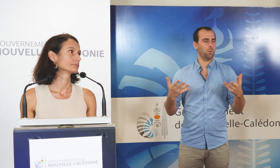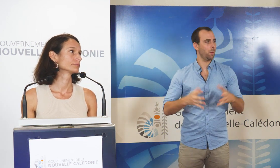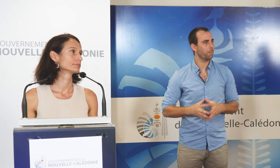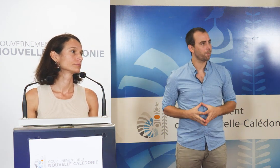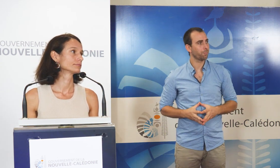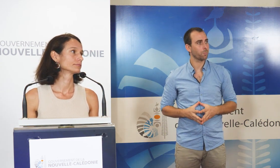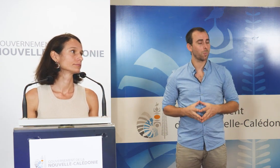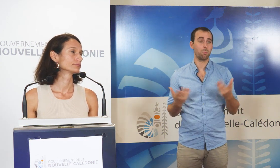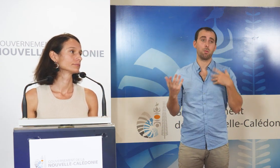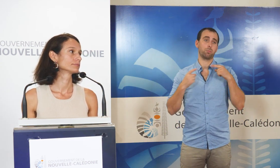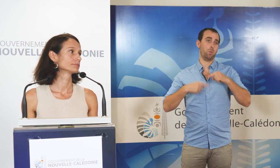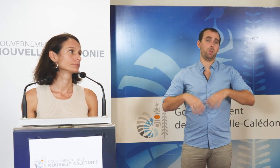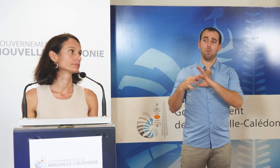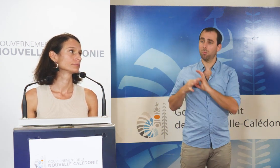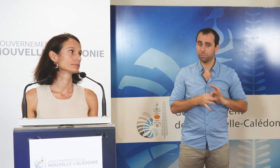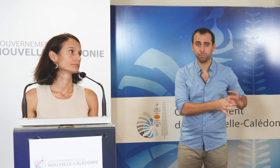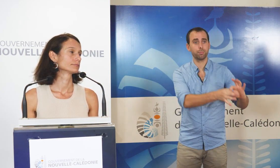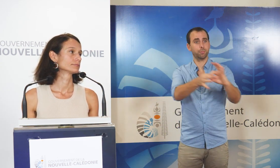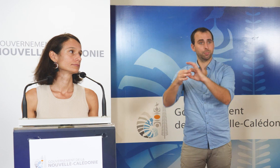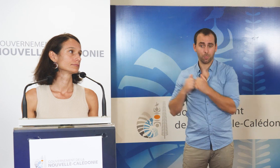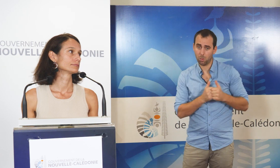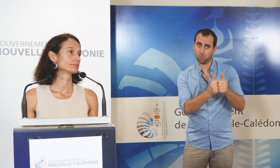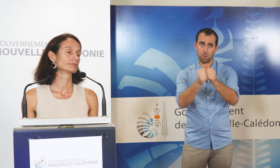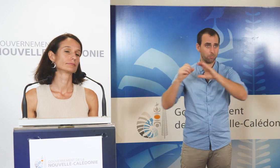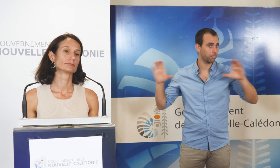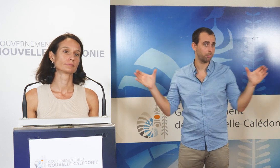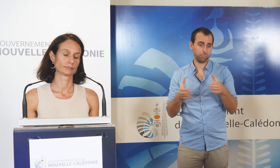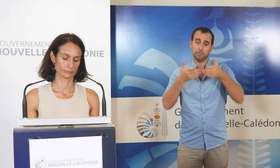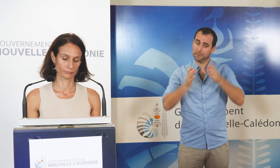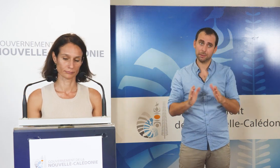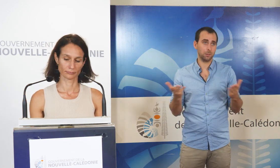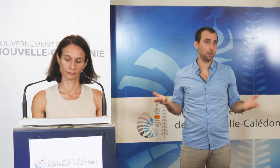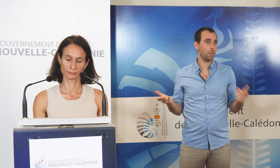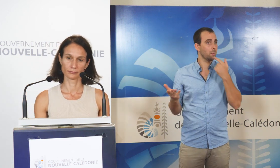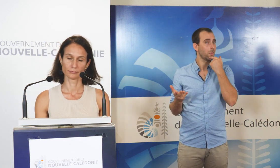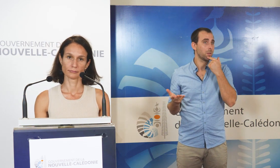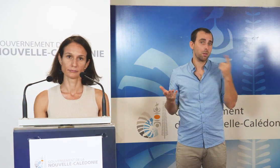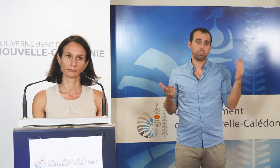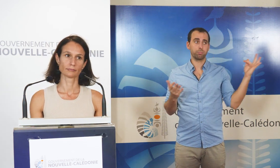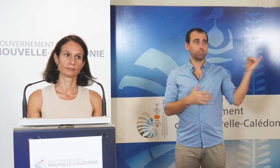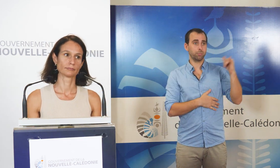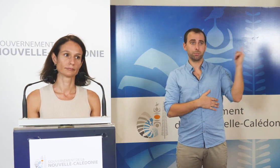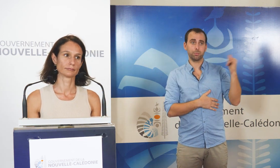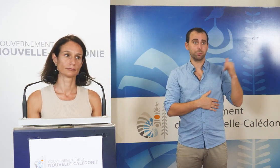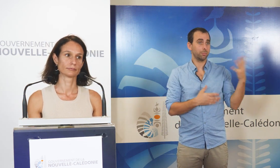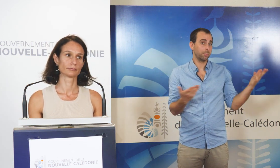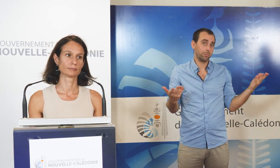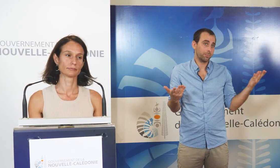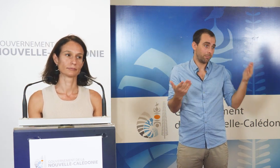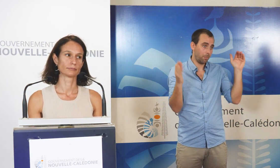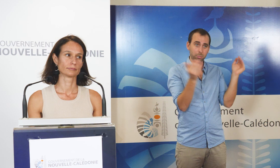C'est un gouvernement collégial et donc on prend des décisions de manière collégiale sur les différentes arrivées. Le protocole du gouvernement, il est simple,